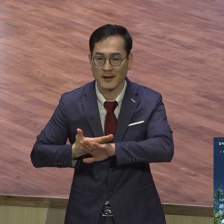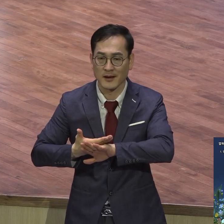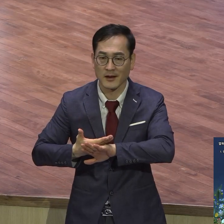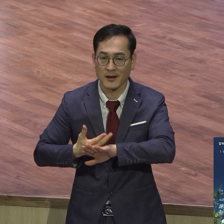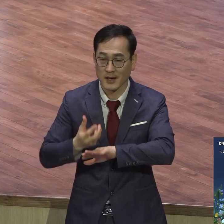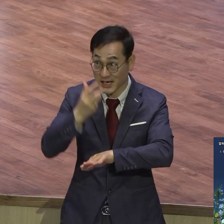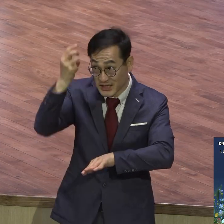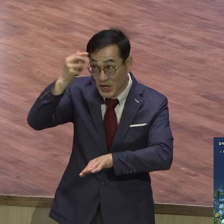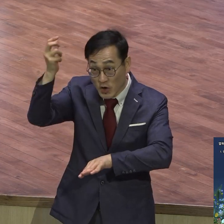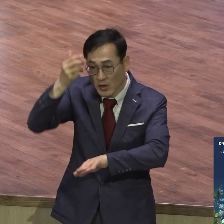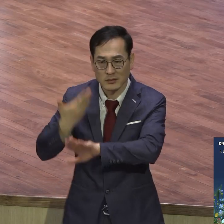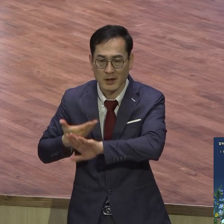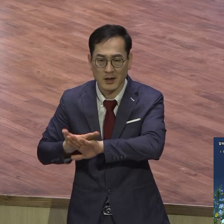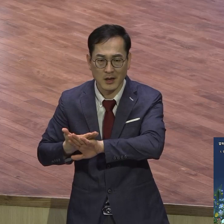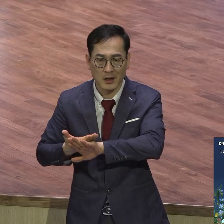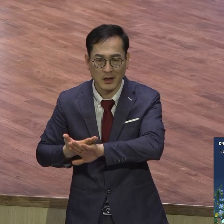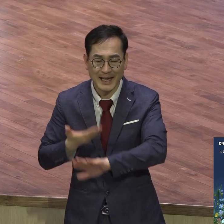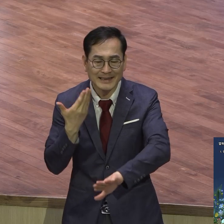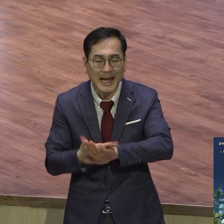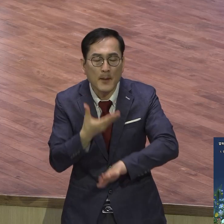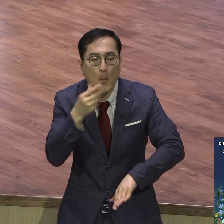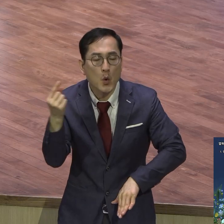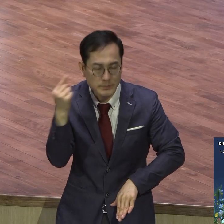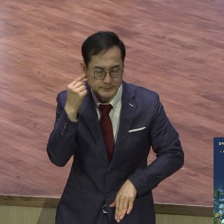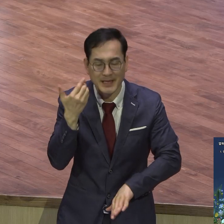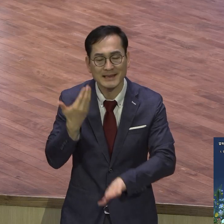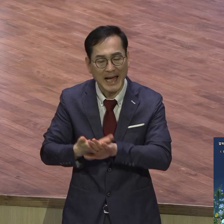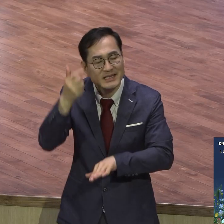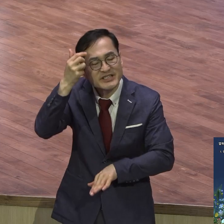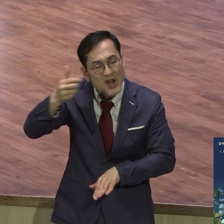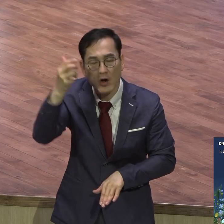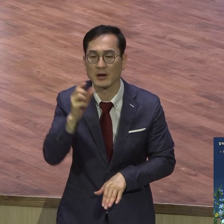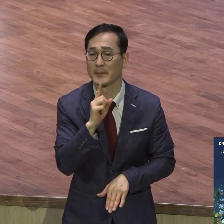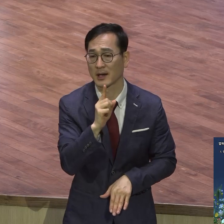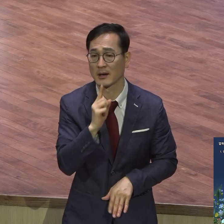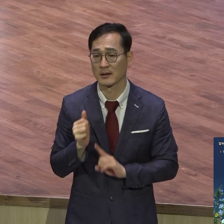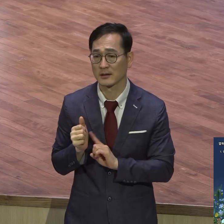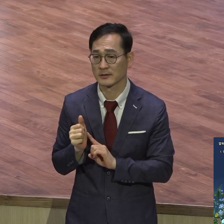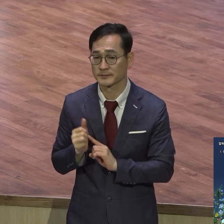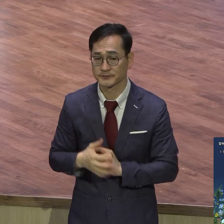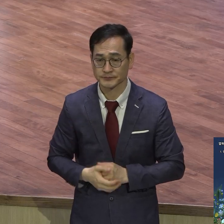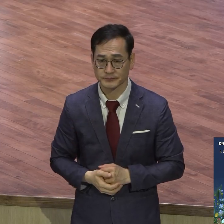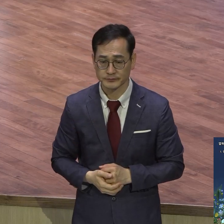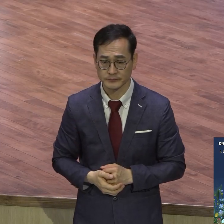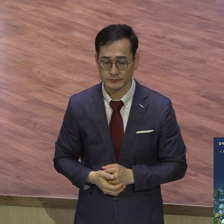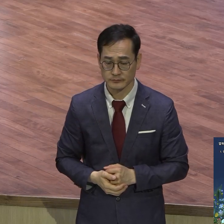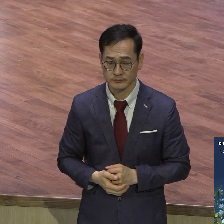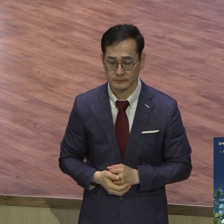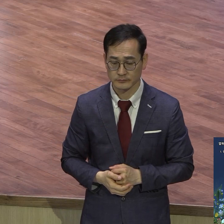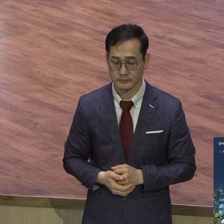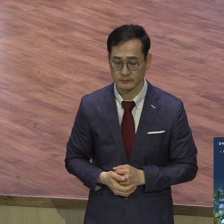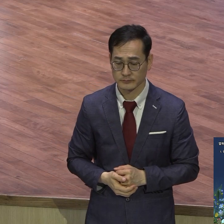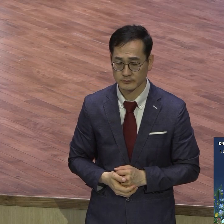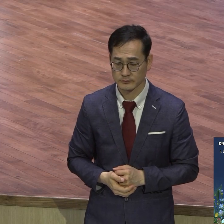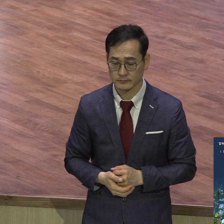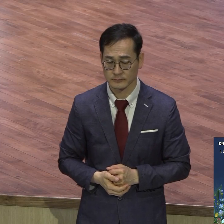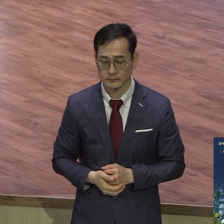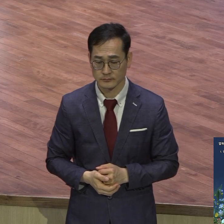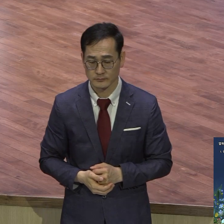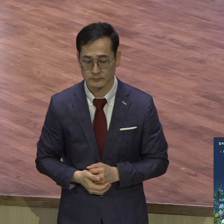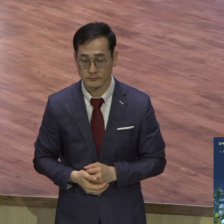다른 복음 그렇게 표현했습니다. 문제는 고린도 교인들이 이런 다른 복음을 잘